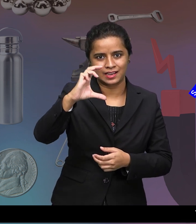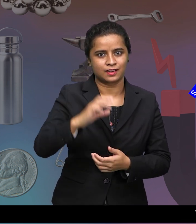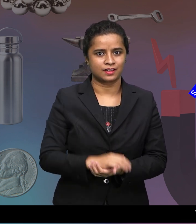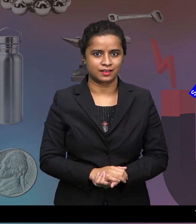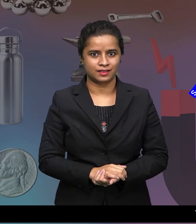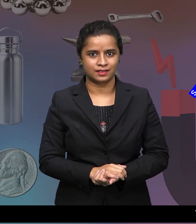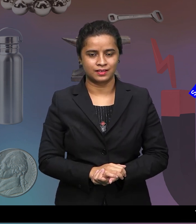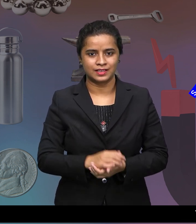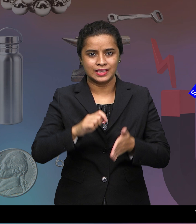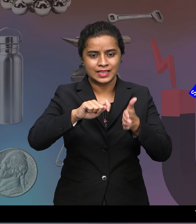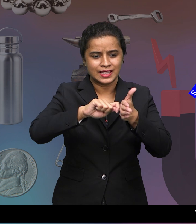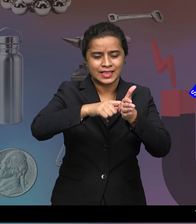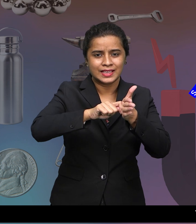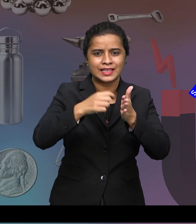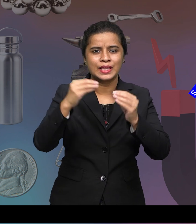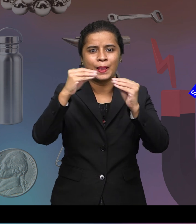पितळी चावी, कागद,